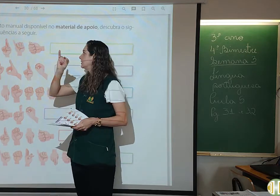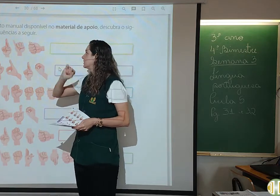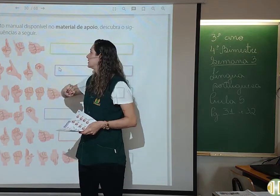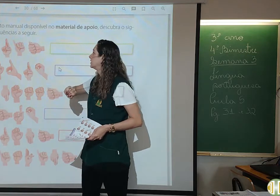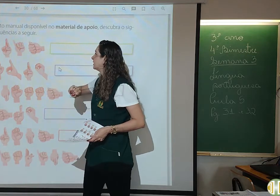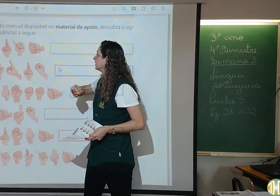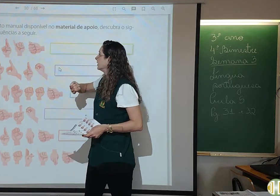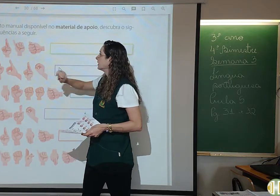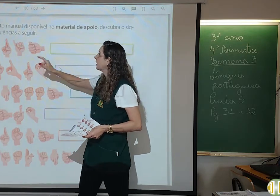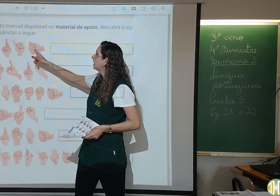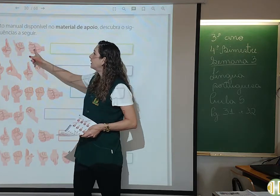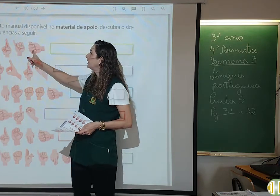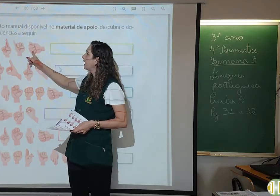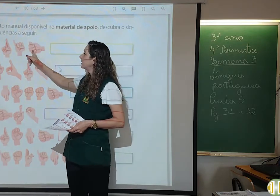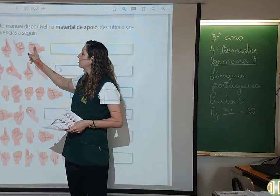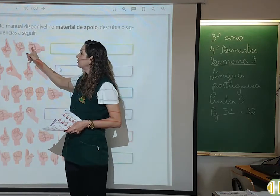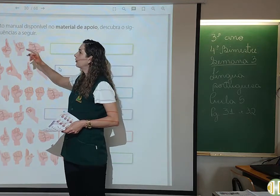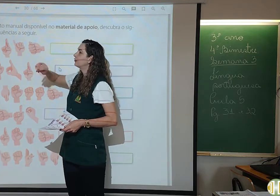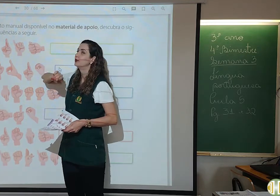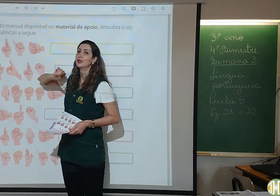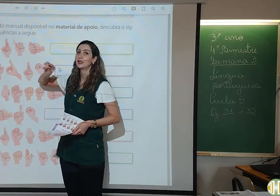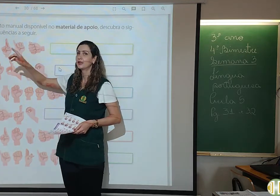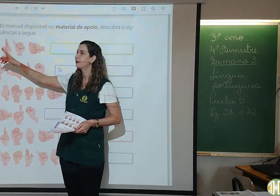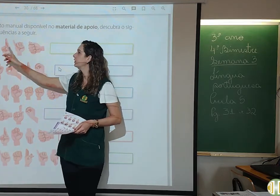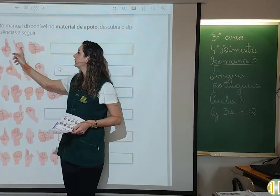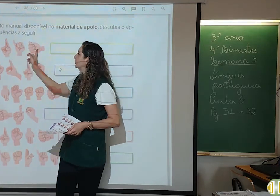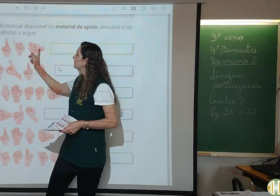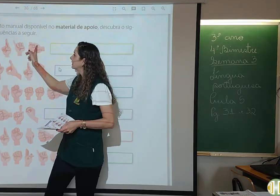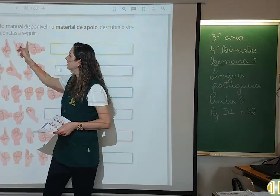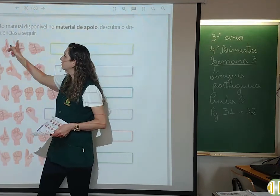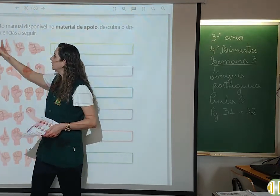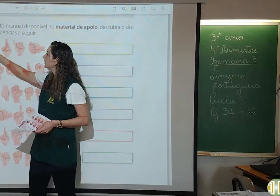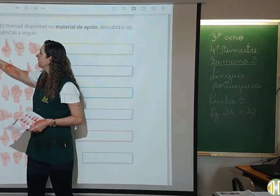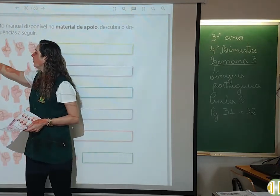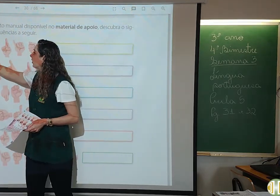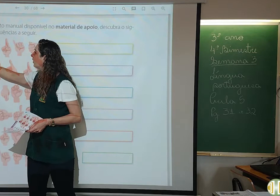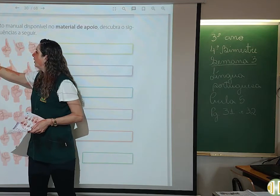antes, né? E A, de novo. O que foi escrito aqui, então, ó?